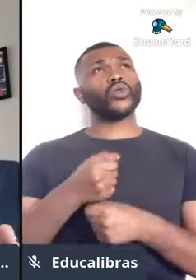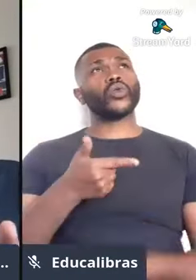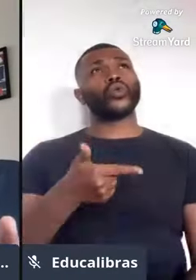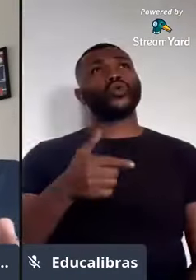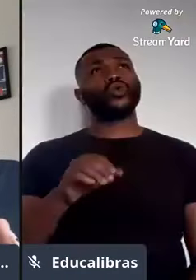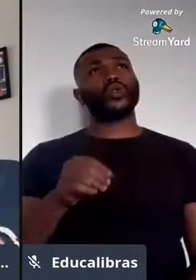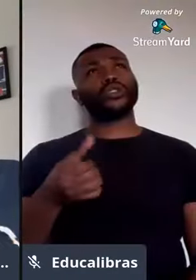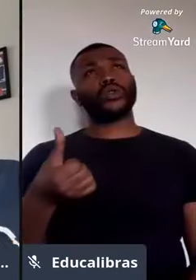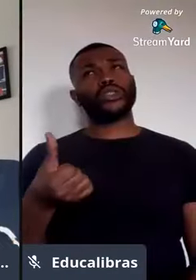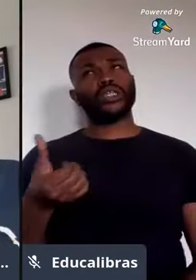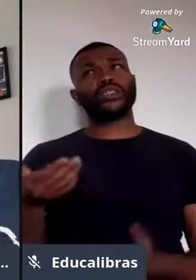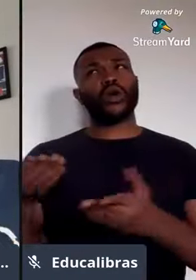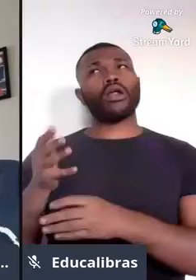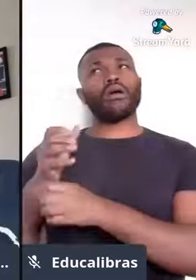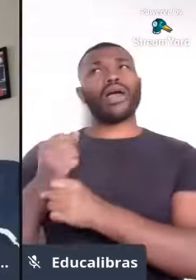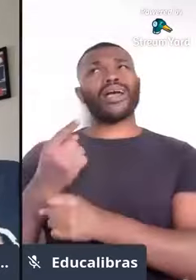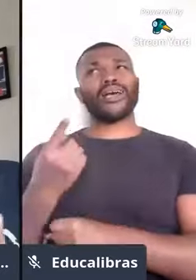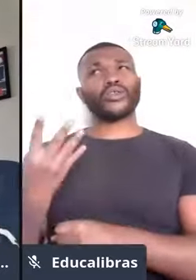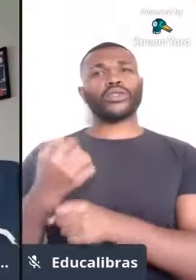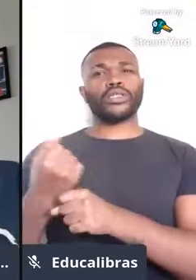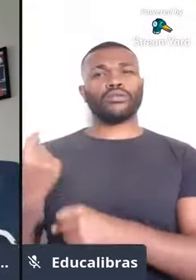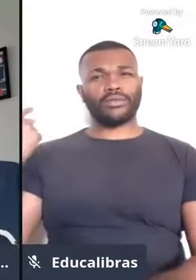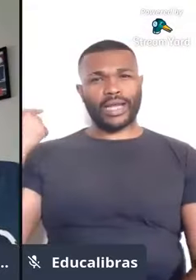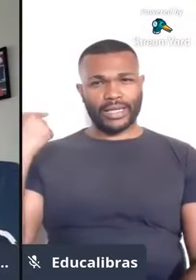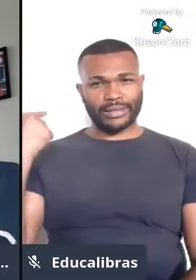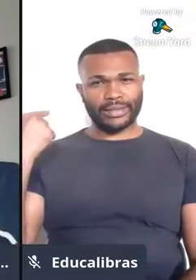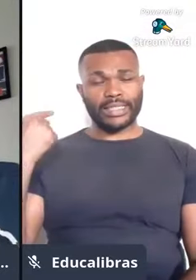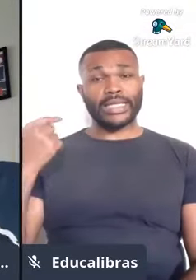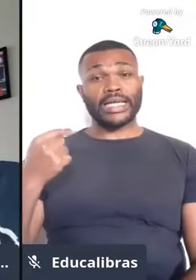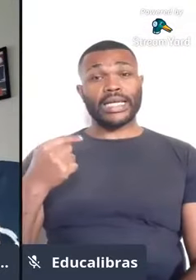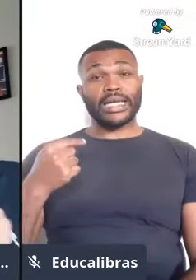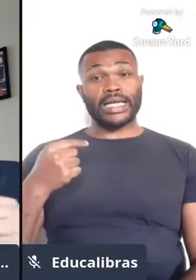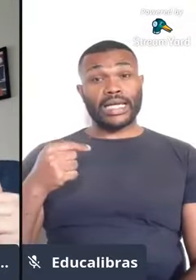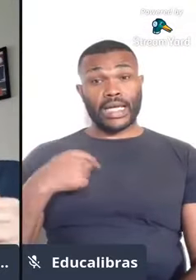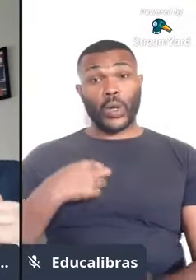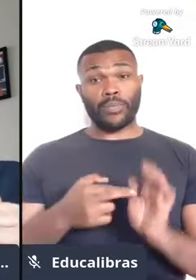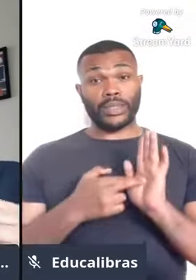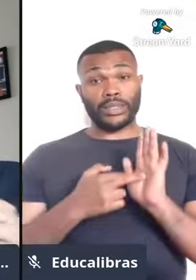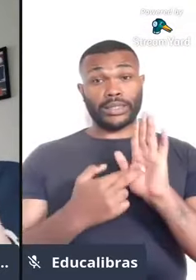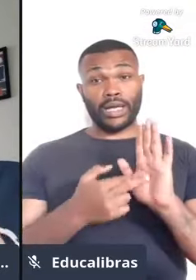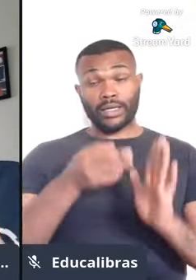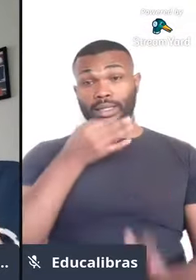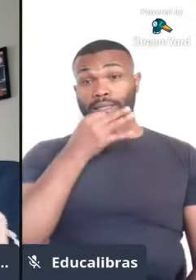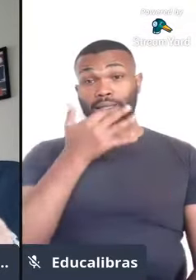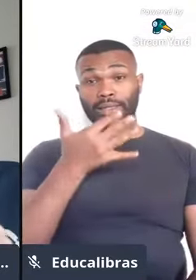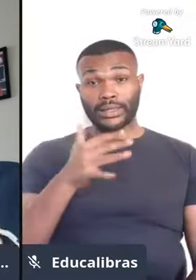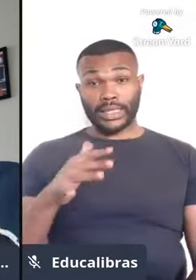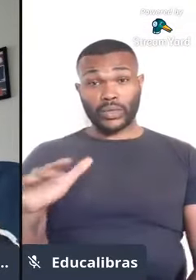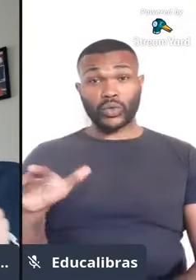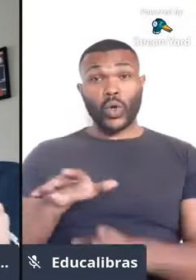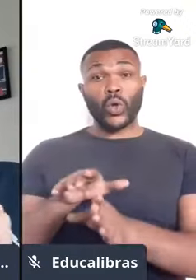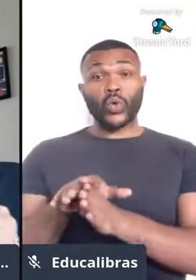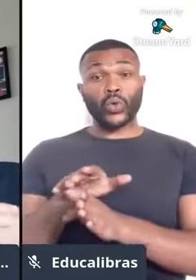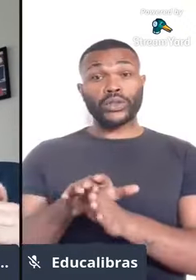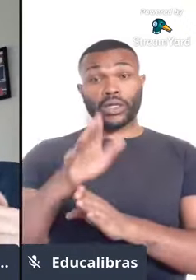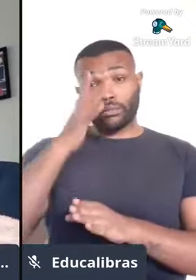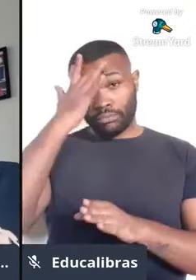anos. Eu fui à representação aqui em Santos do Conselho da Pessoa com